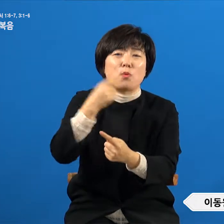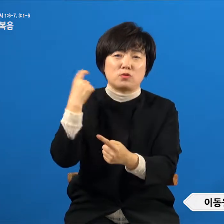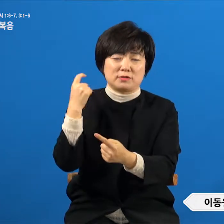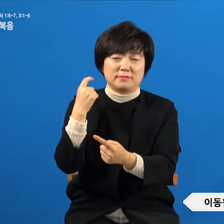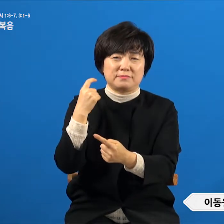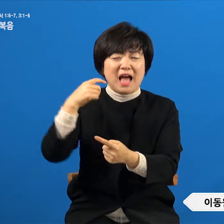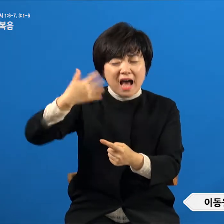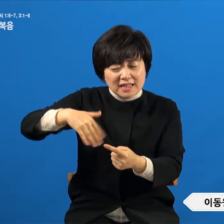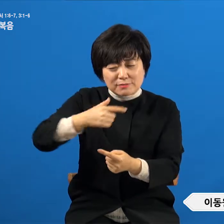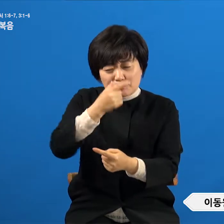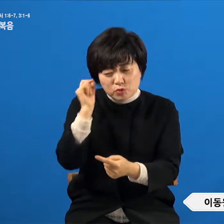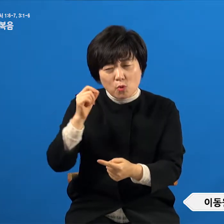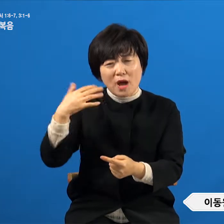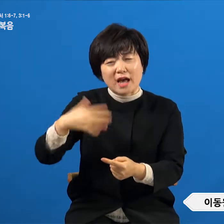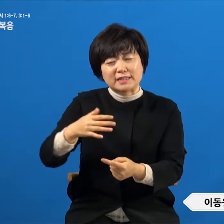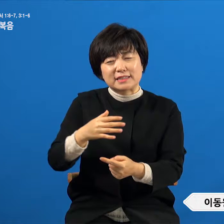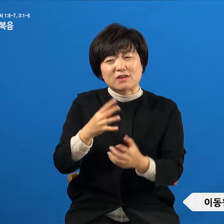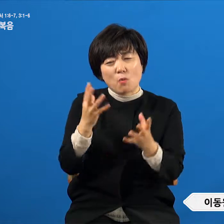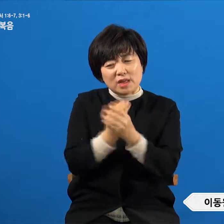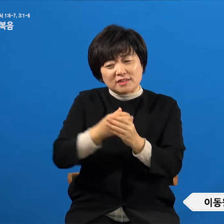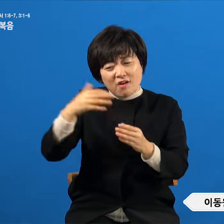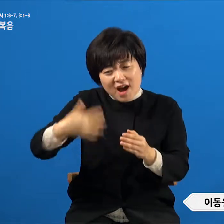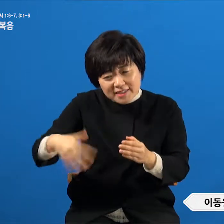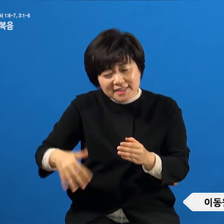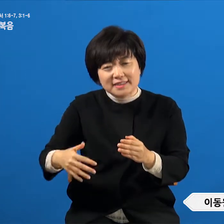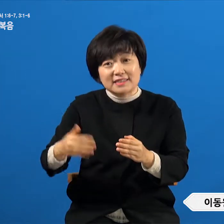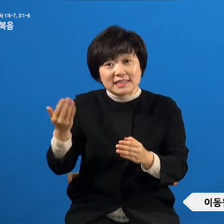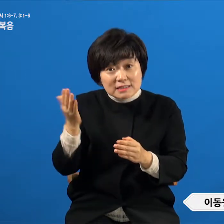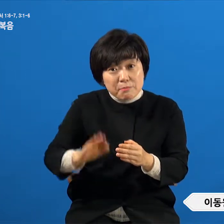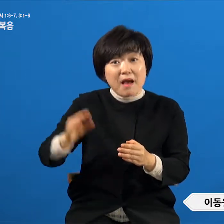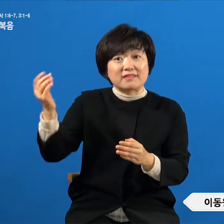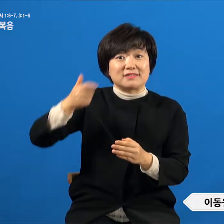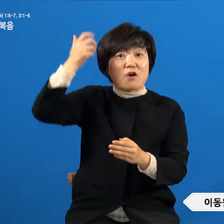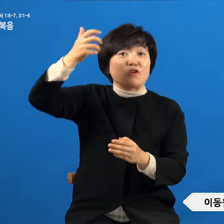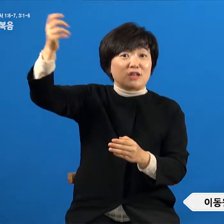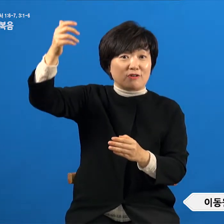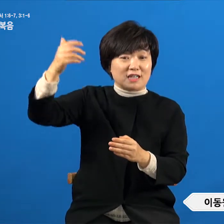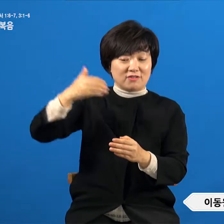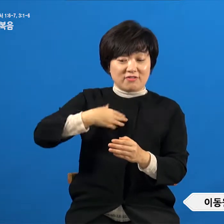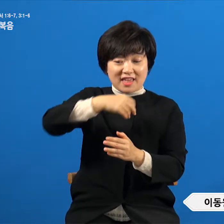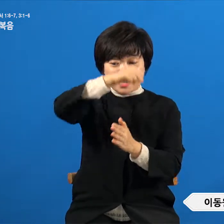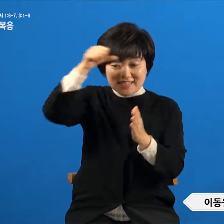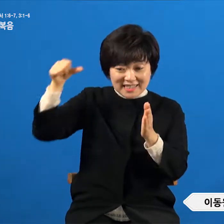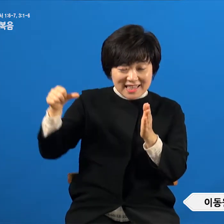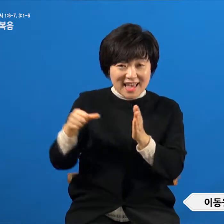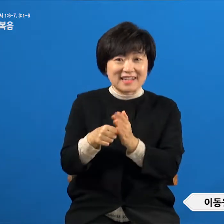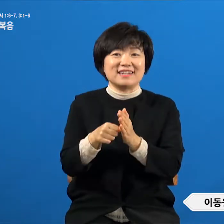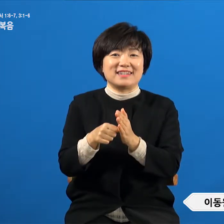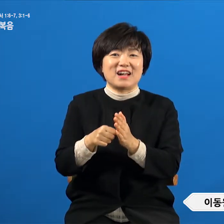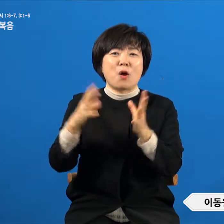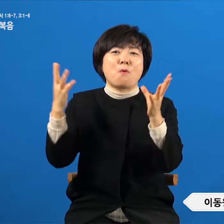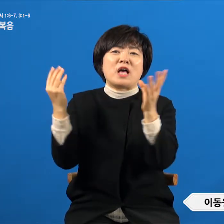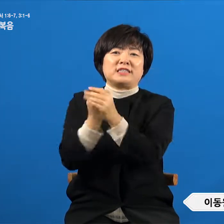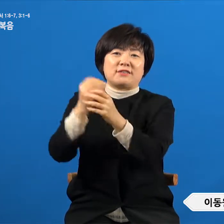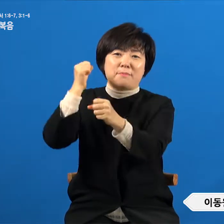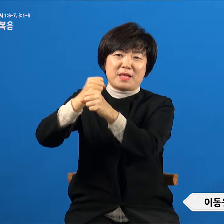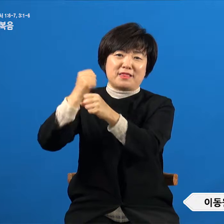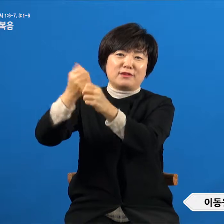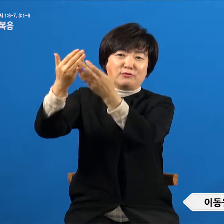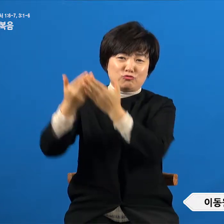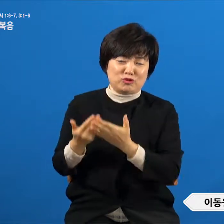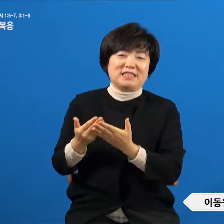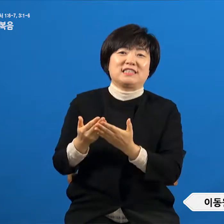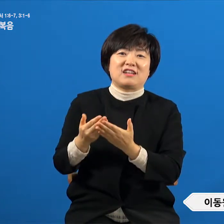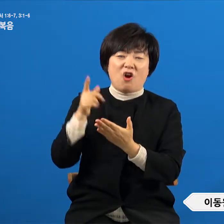아직은 연약하지만, 아직은 미완성이지만 성령님은 기꺼이 내 인생을 마침내 완성시켜 주신다는 것. 이